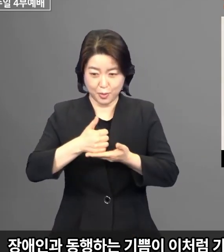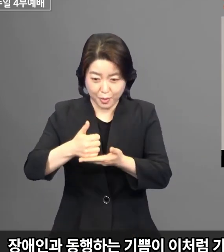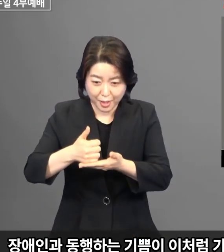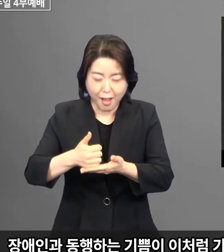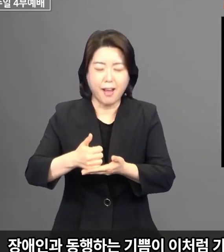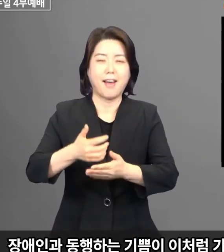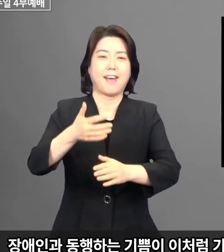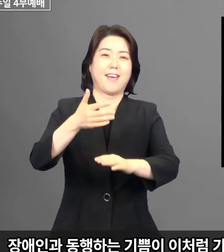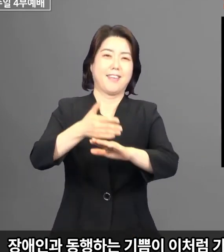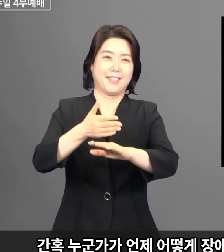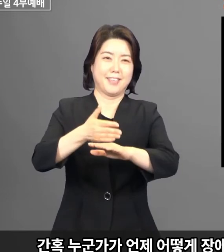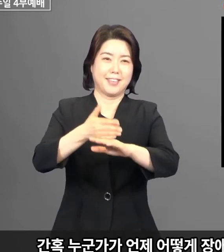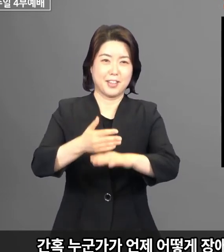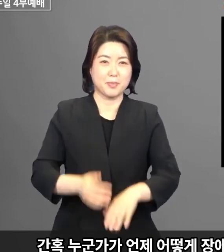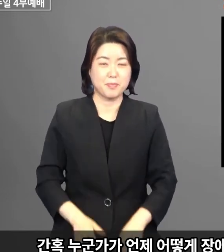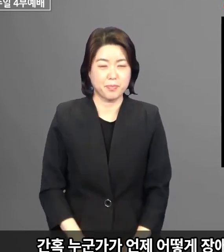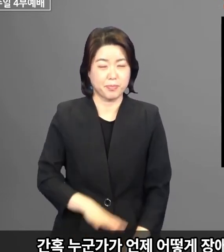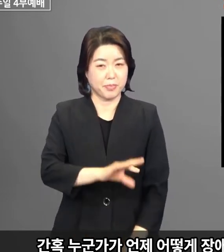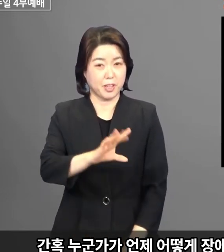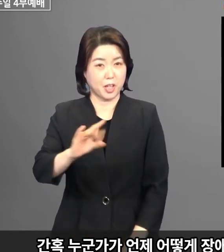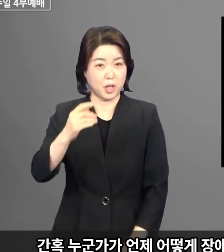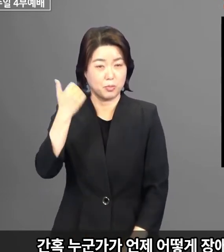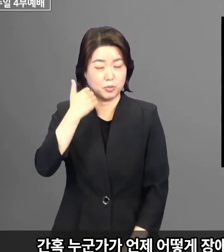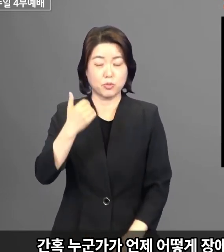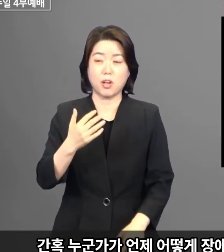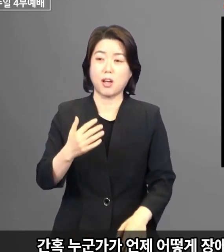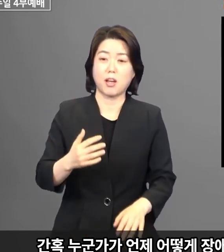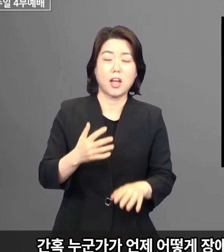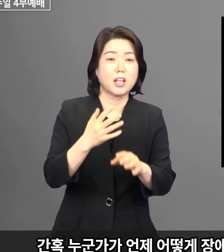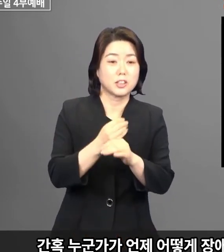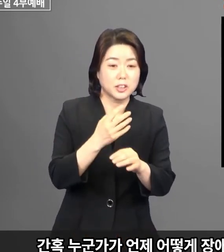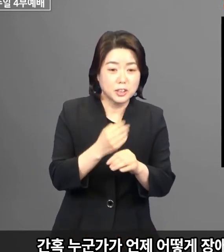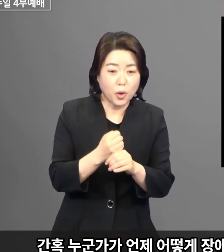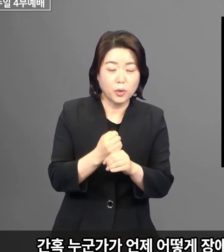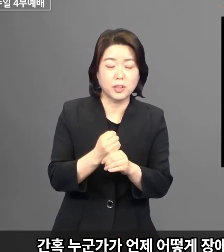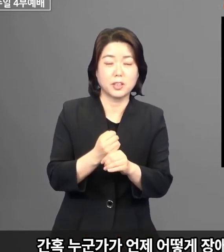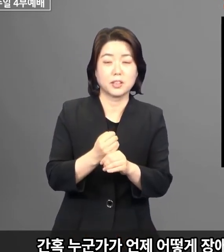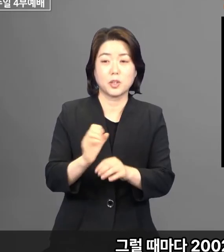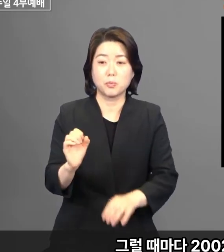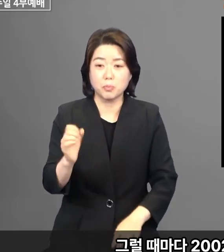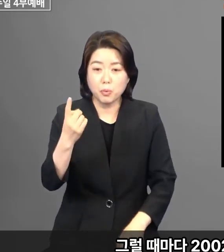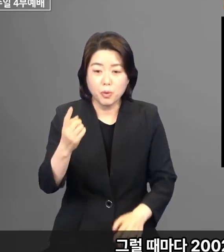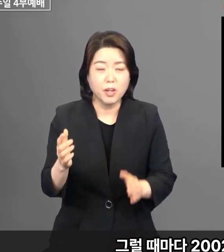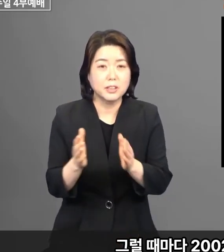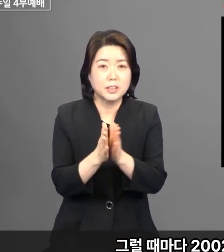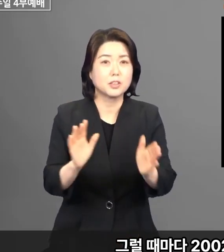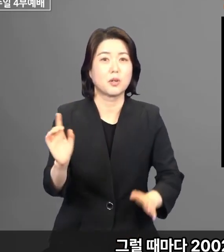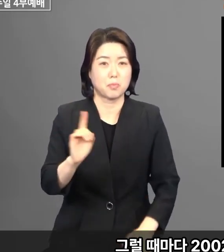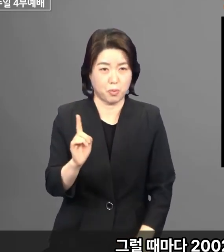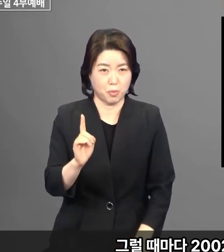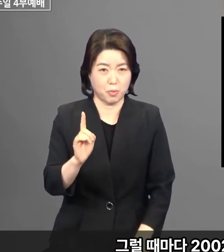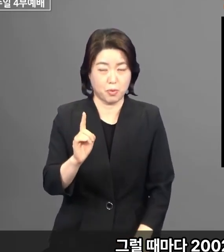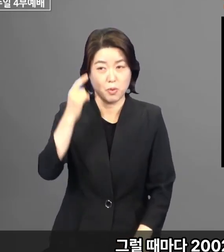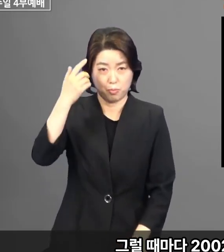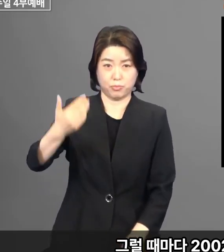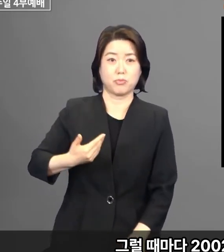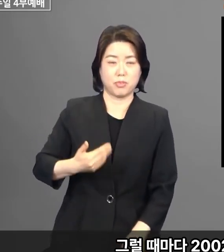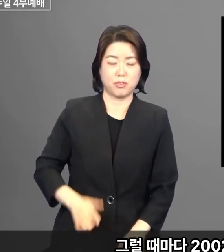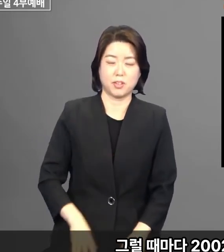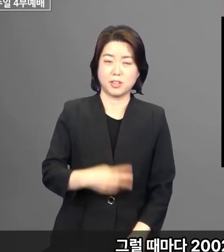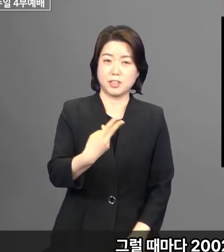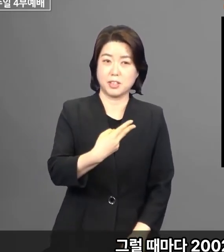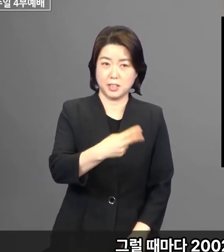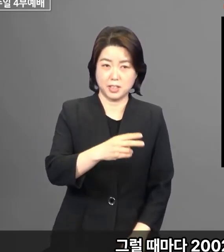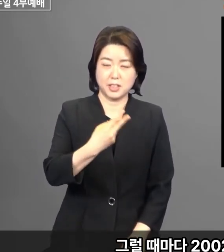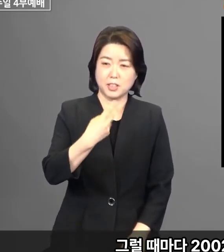감사합니다. 간혹 누군가가 언제 어떻게 장애인 사역을 시작했냐고 묻습니다. 그럴 때마다 2002년